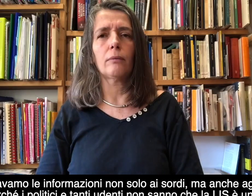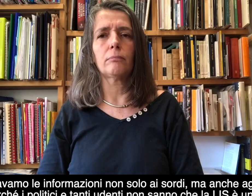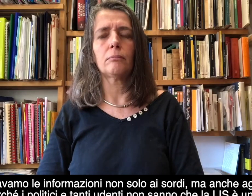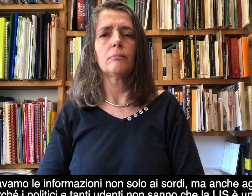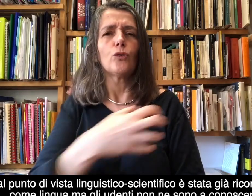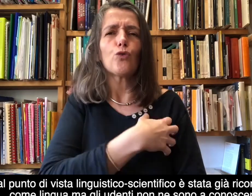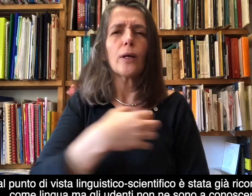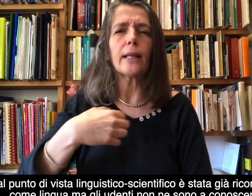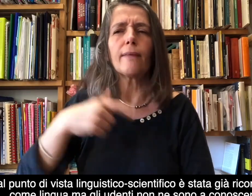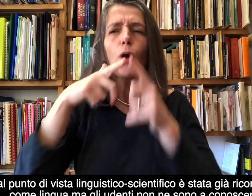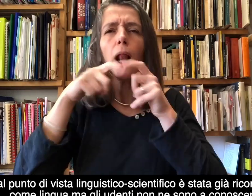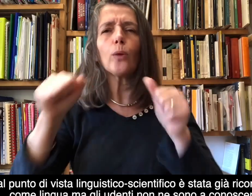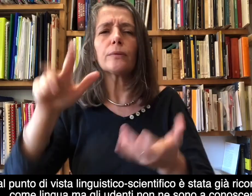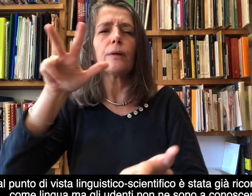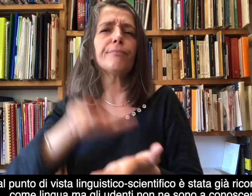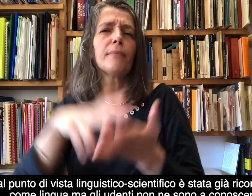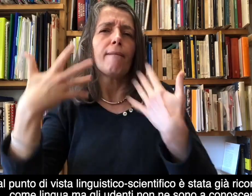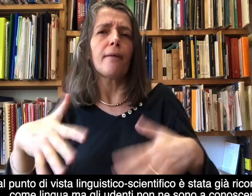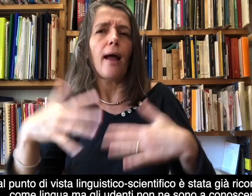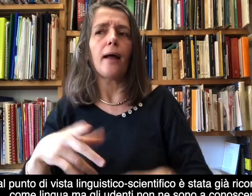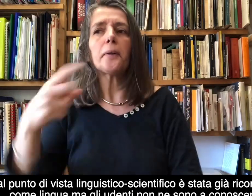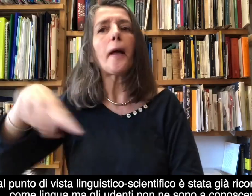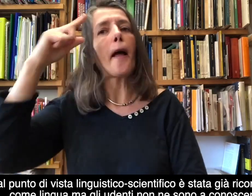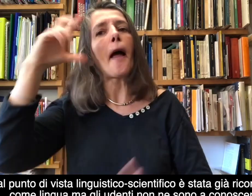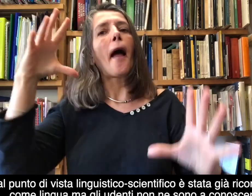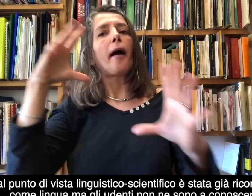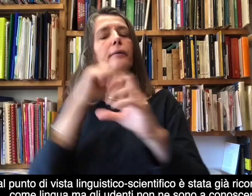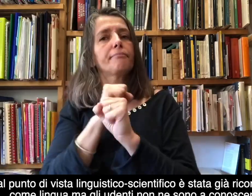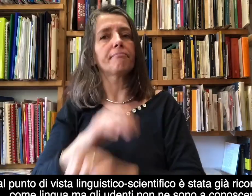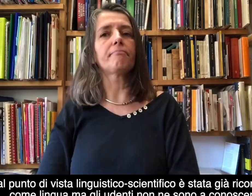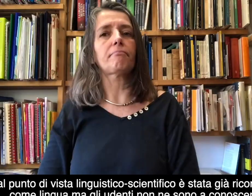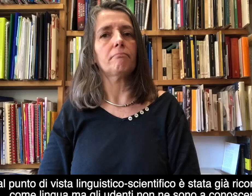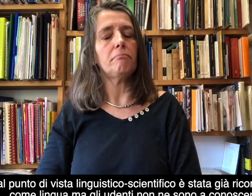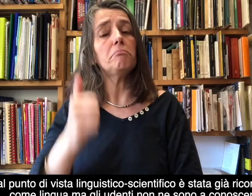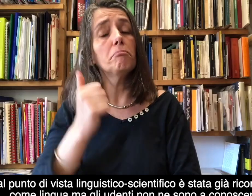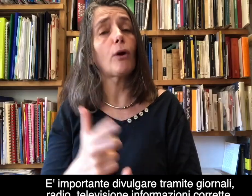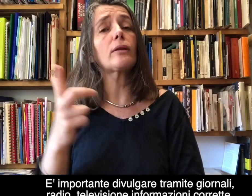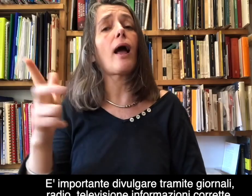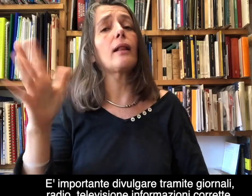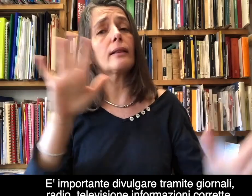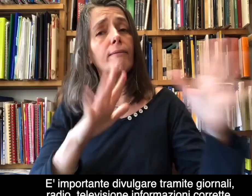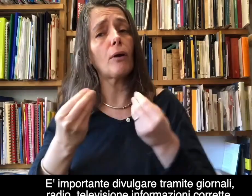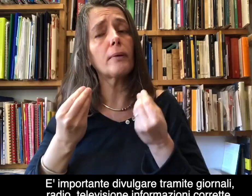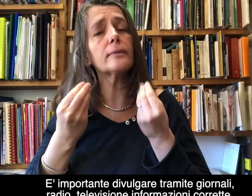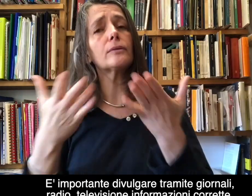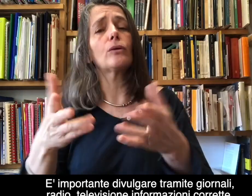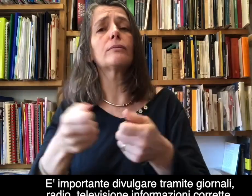dal punto di vista linguistico scientifico è stata già riconosciuta come lingua ma gli utenti non ne sono al corrente e